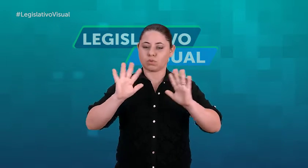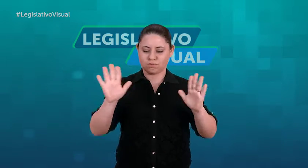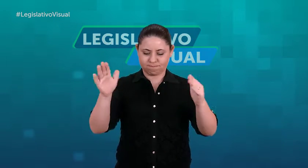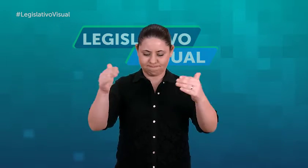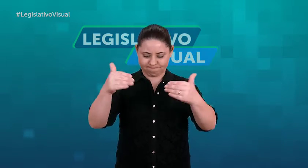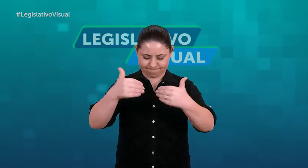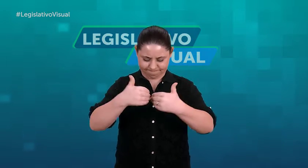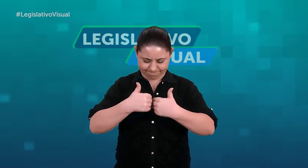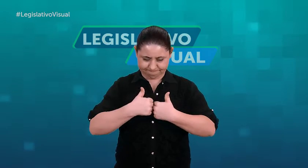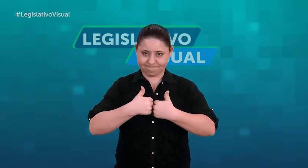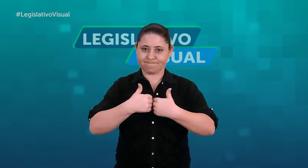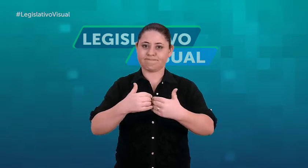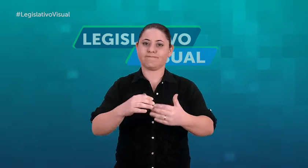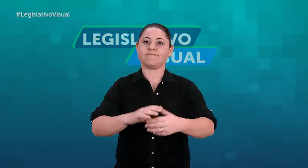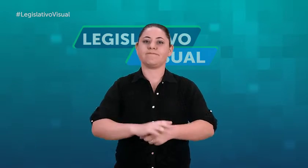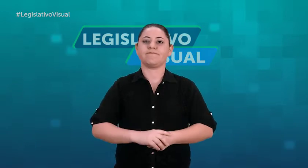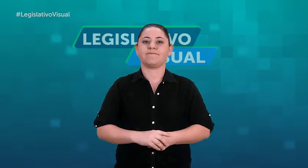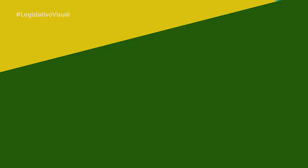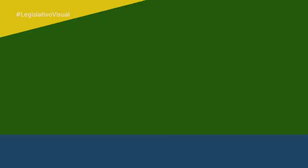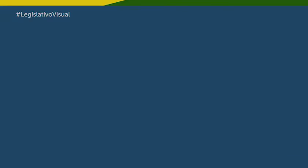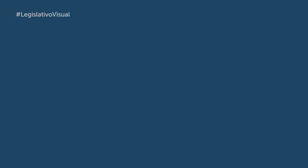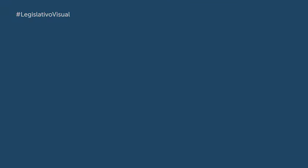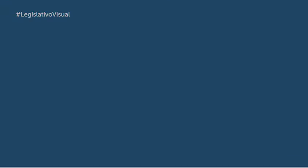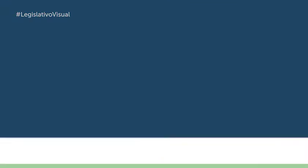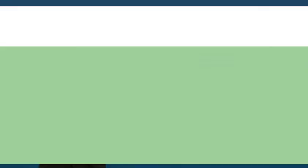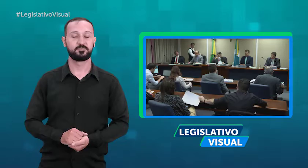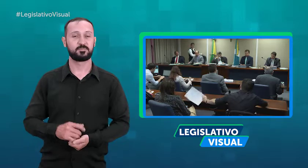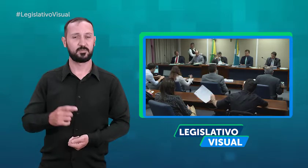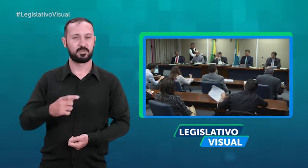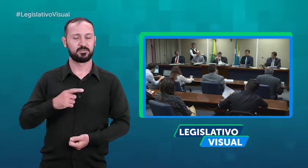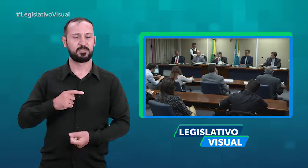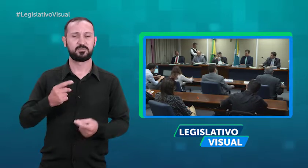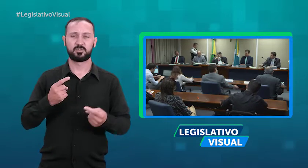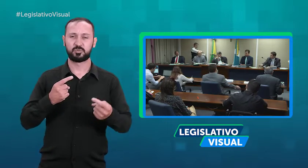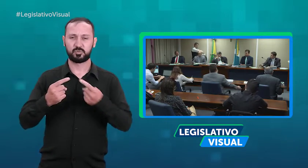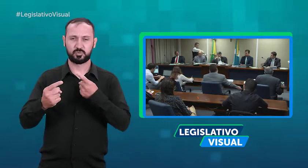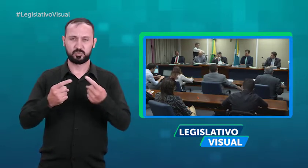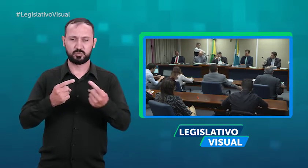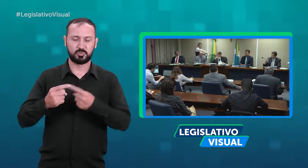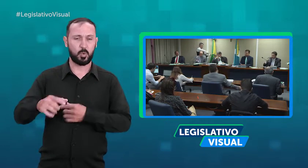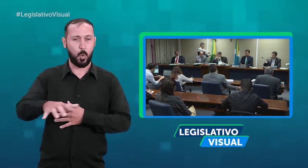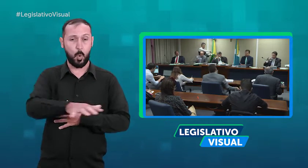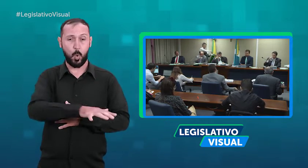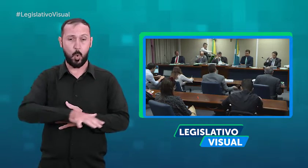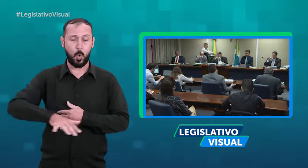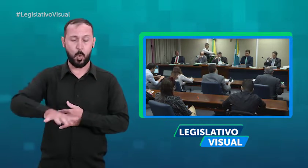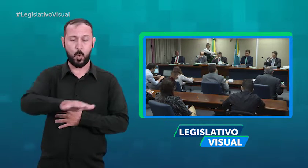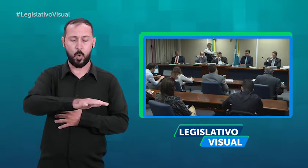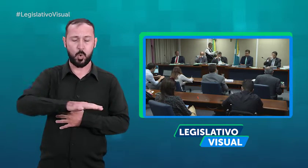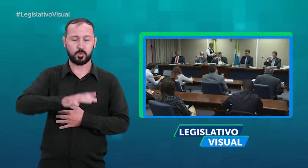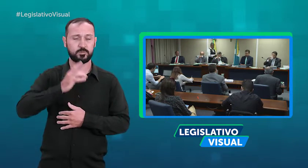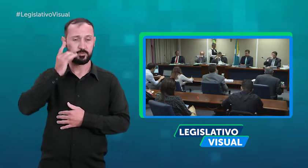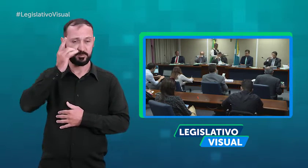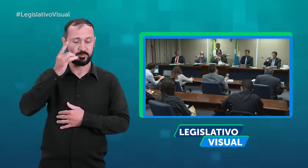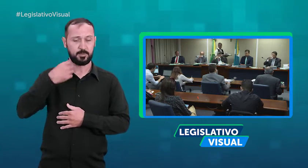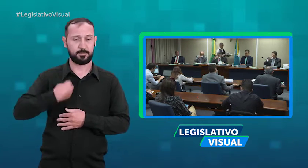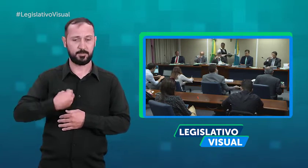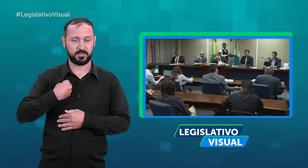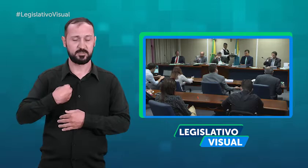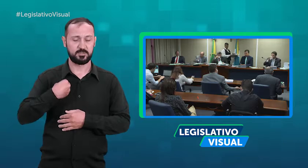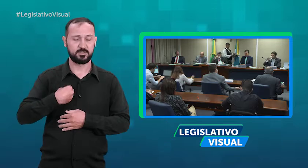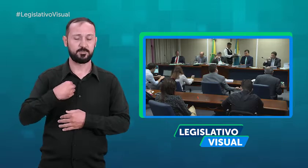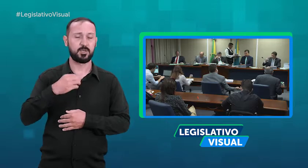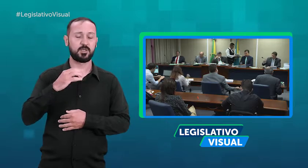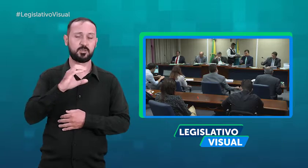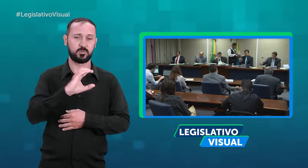sobre transtorno do espectro autista. Após ampla discussão entre os deputados que compõem a